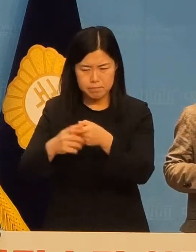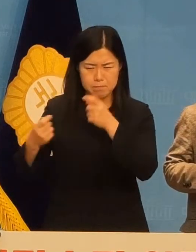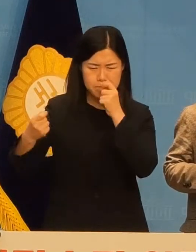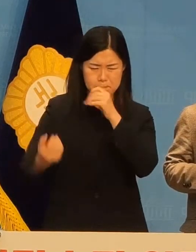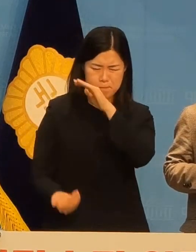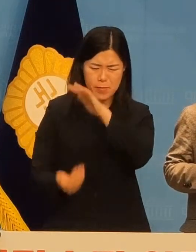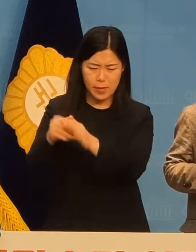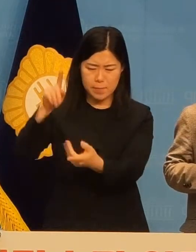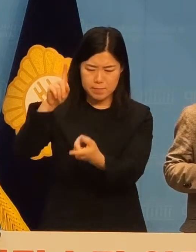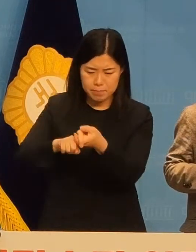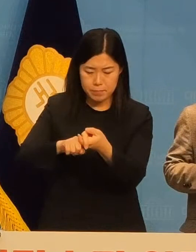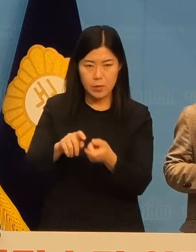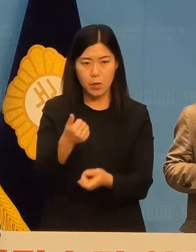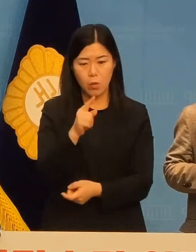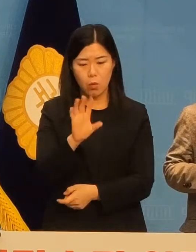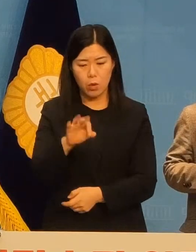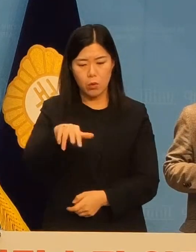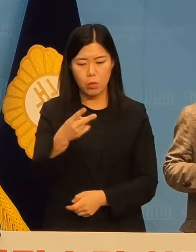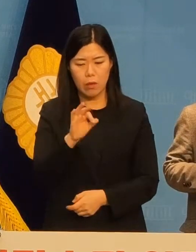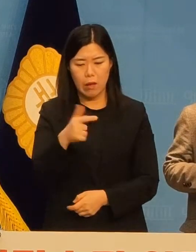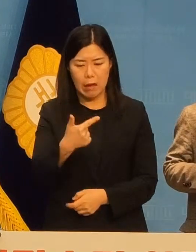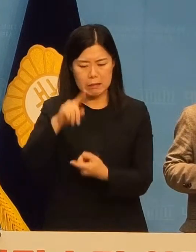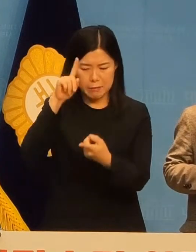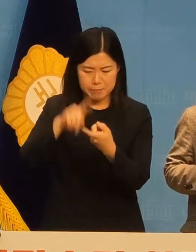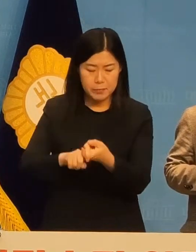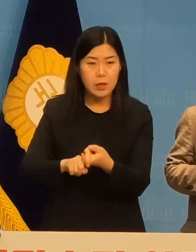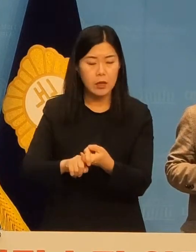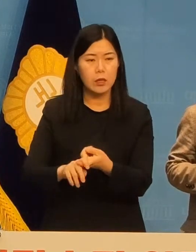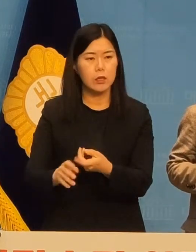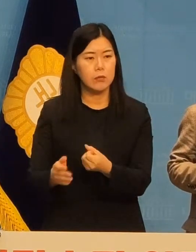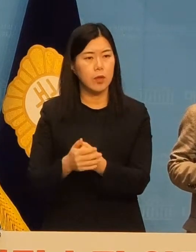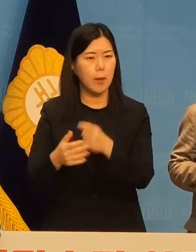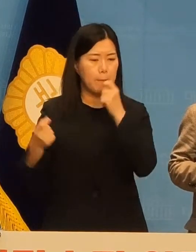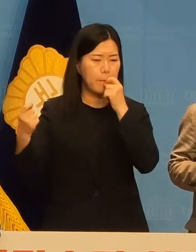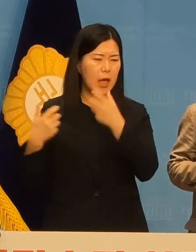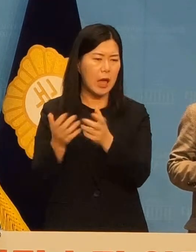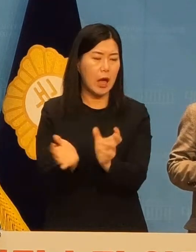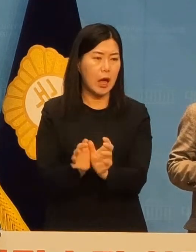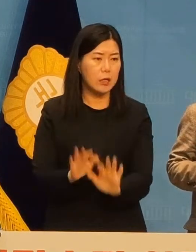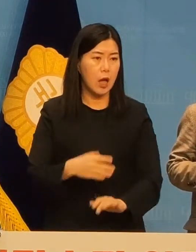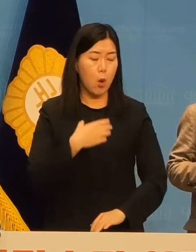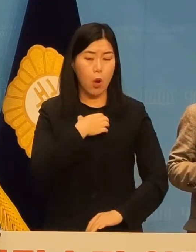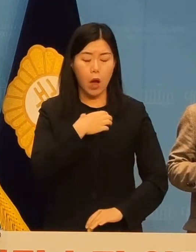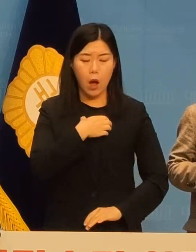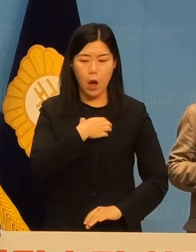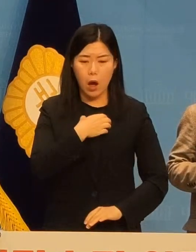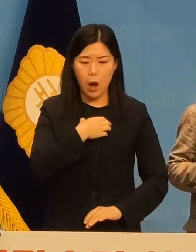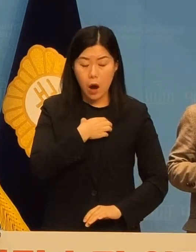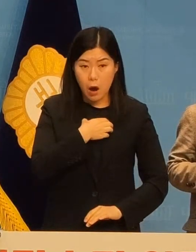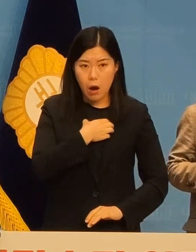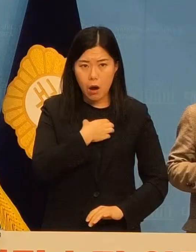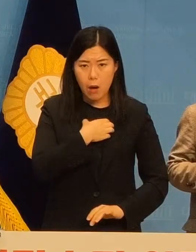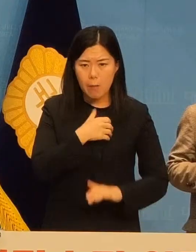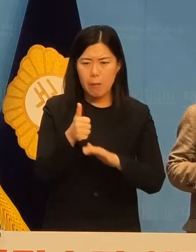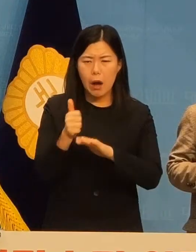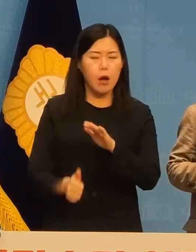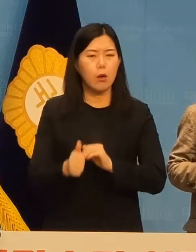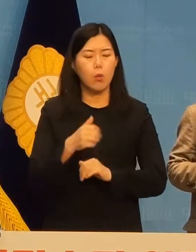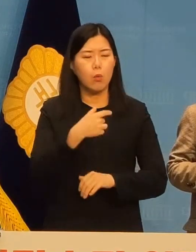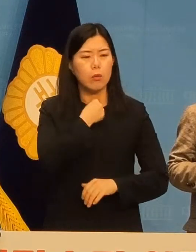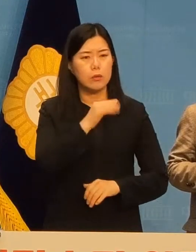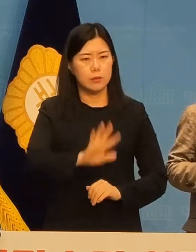결탁하고 황교안과 결탁하면서 보수 정당을 위기로 몰아가는 걸 결코 원하지 않습니다.